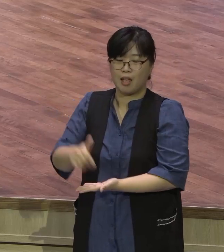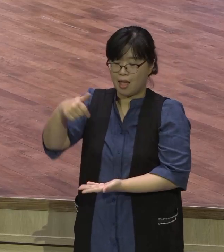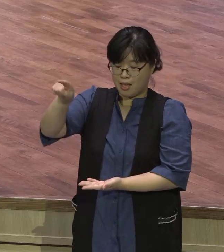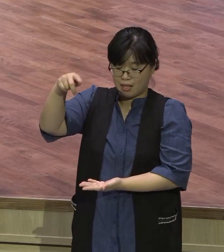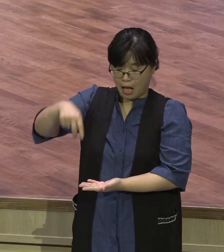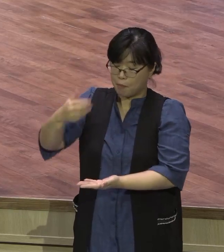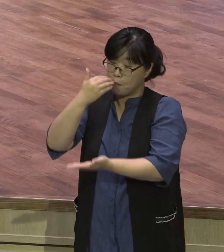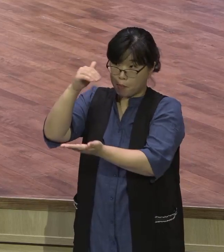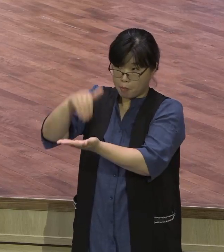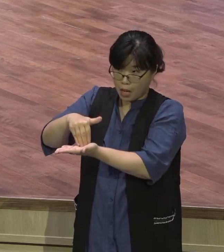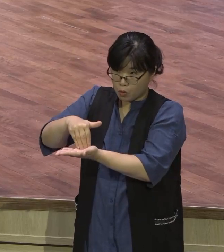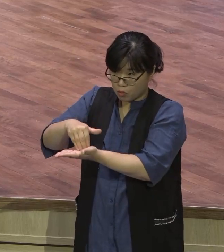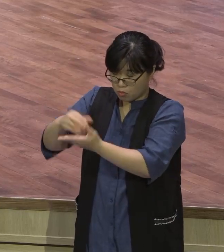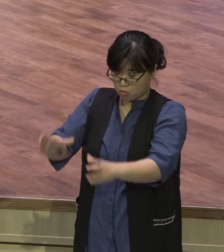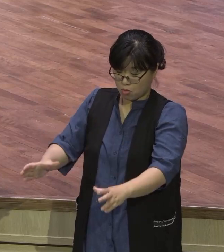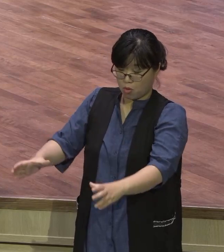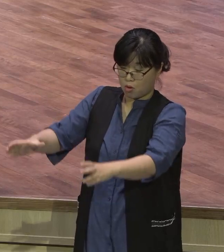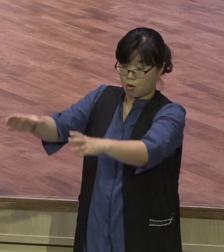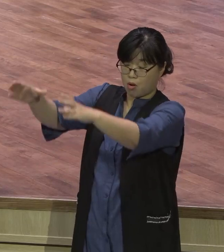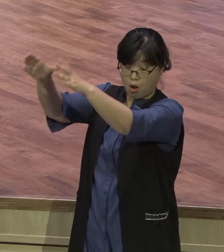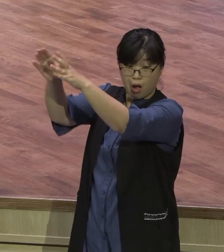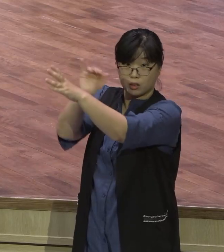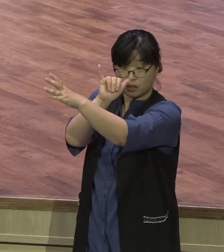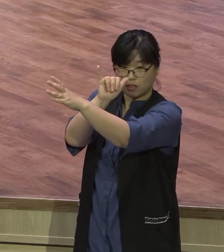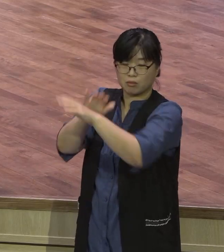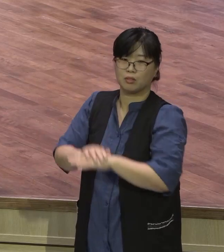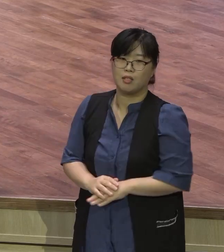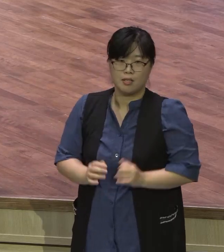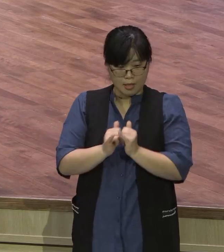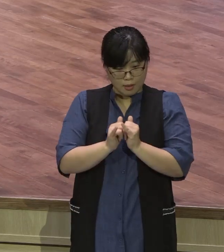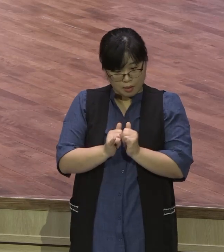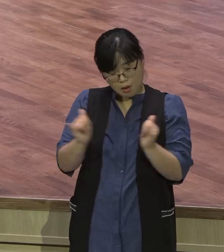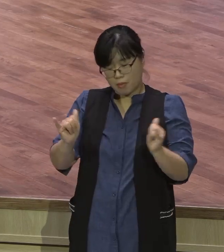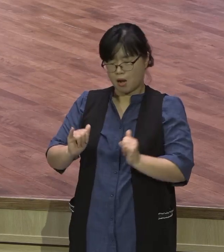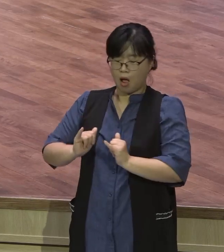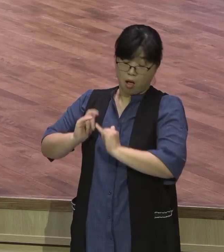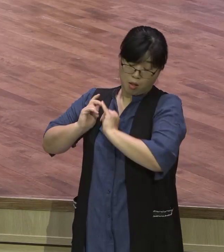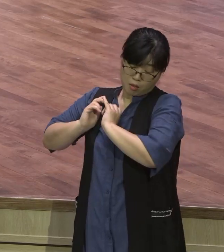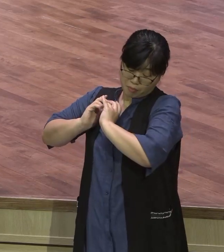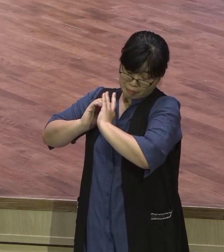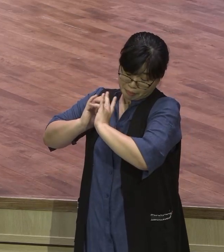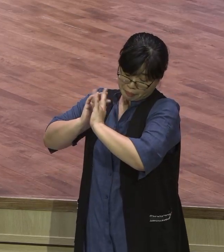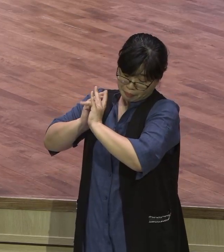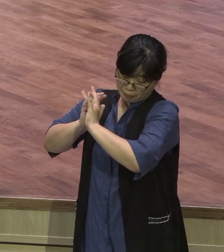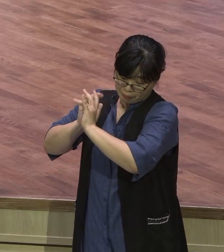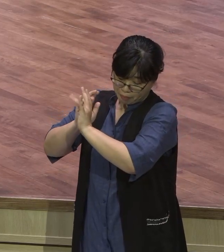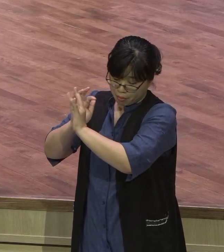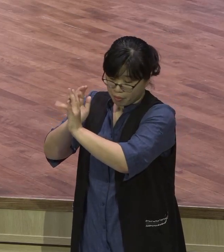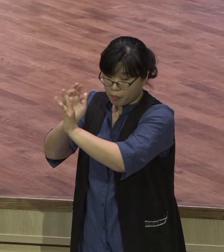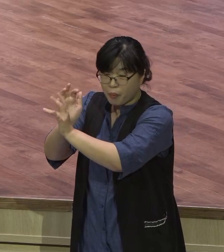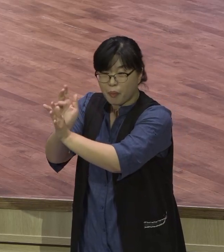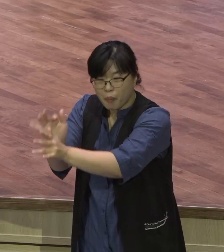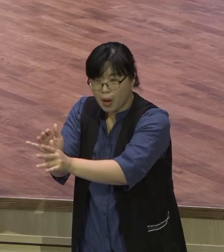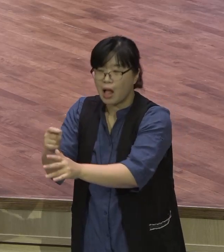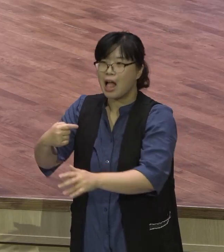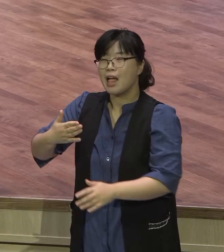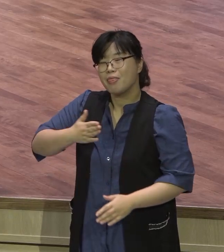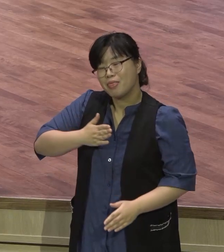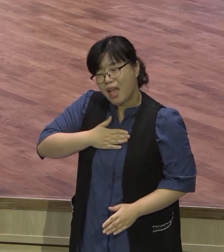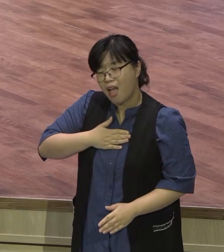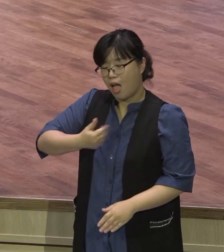그때가 휘철이라 그냥 사람들이 그냥 얼마나 많이 왔는데 전부 다 우리 아들 딸 그렇게